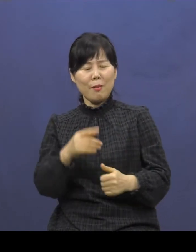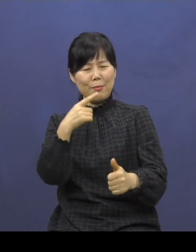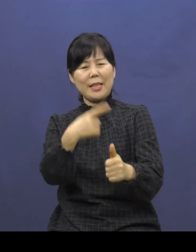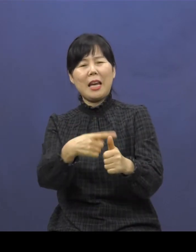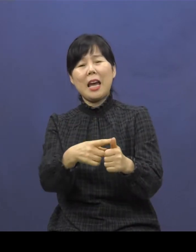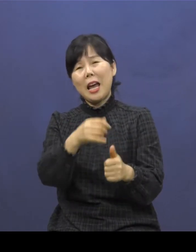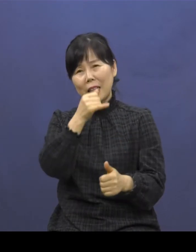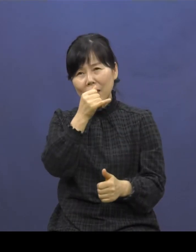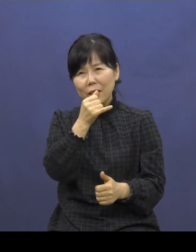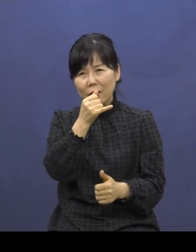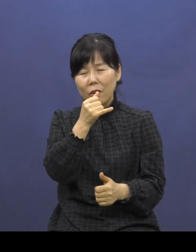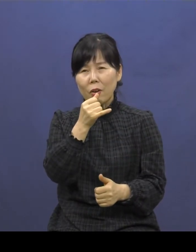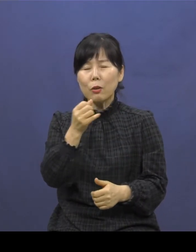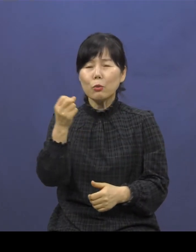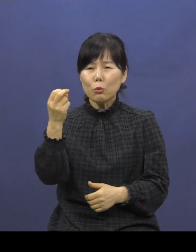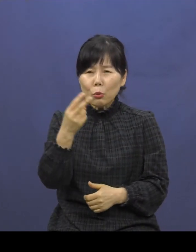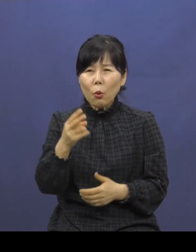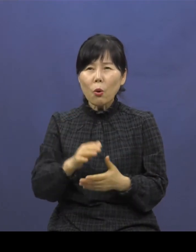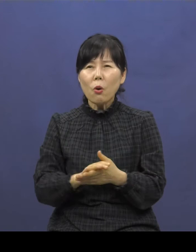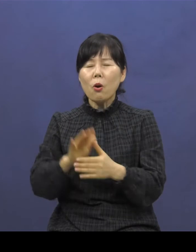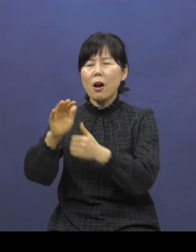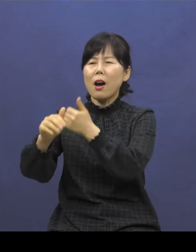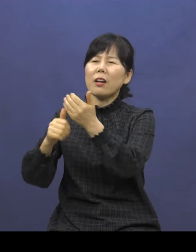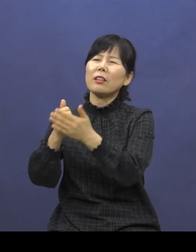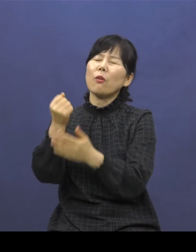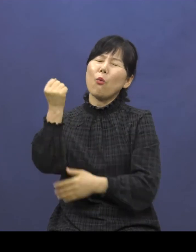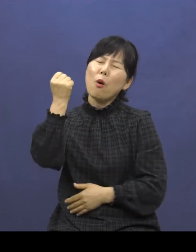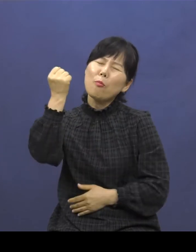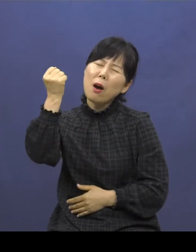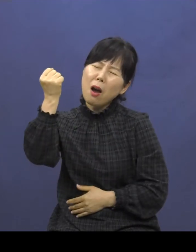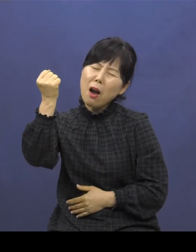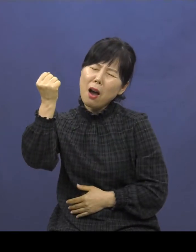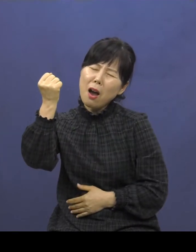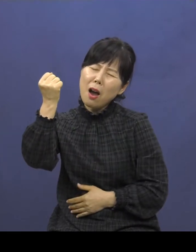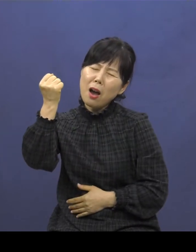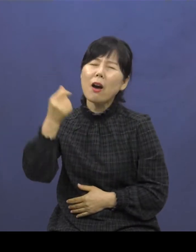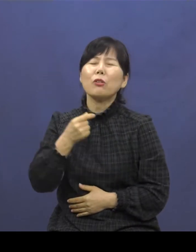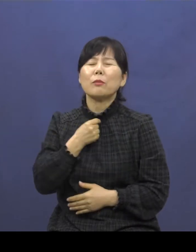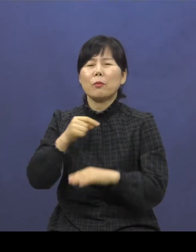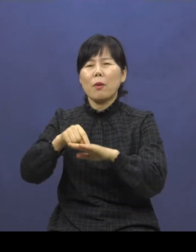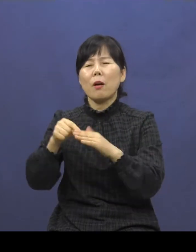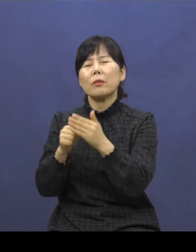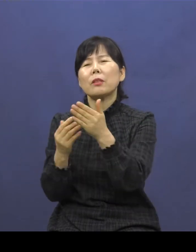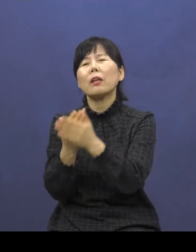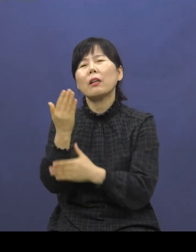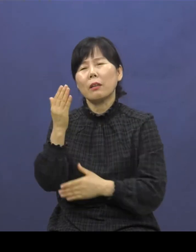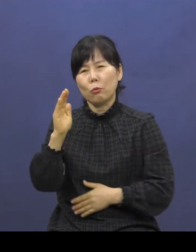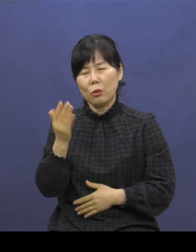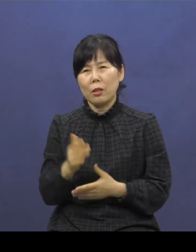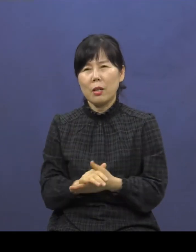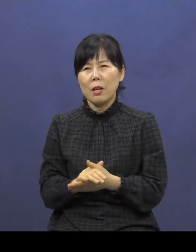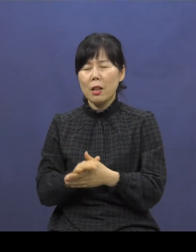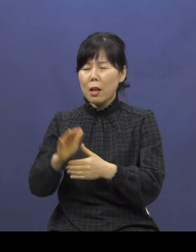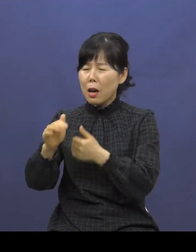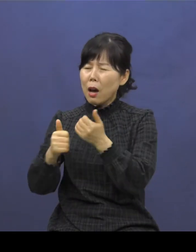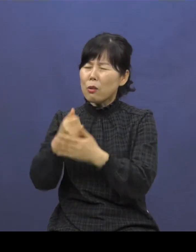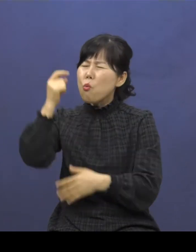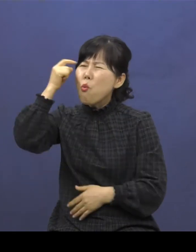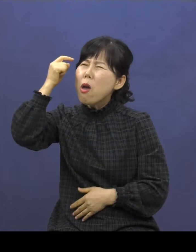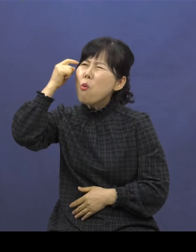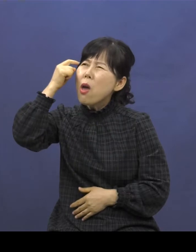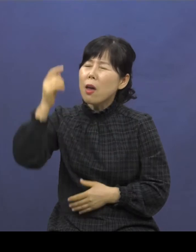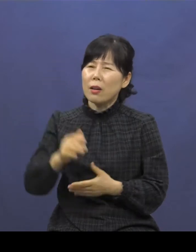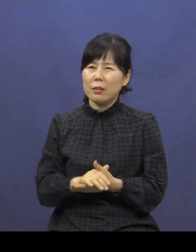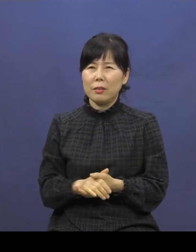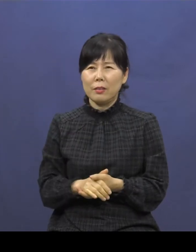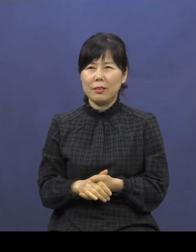사람을 비난하고, 그러면서 또 들어오는 것이 뭐냐, 하나님을 원망할 수가 있어요. 하나님은 왜? 하나님을